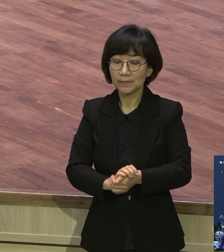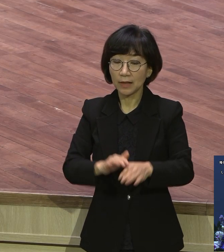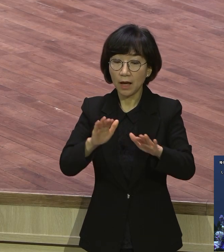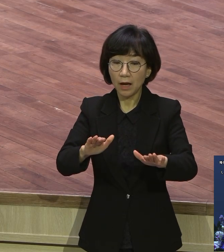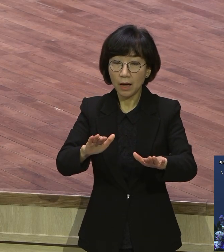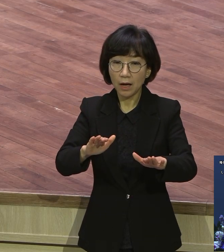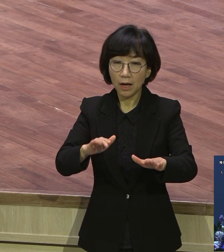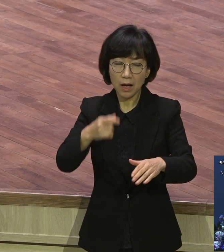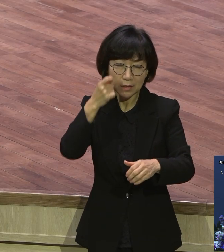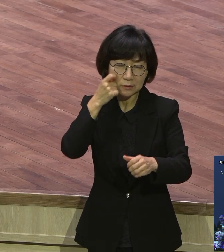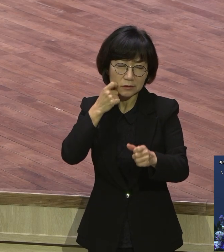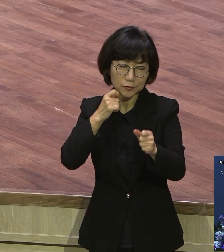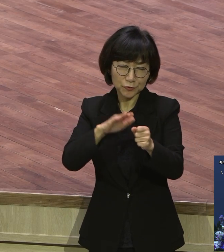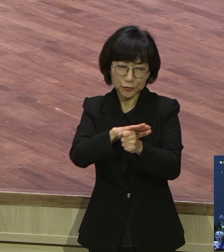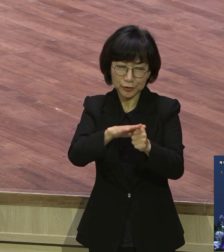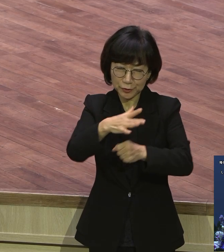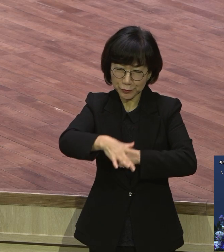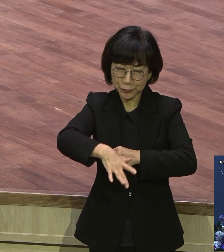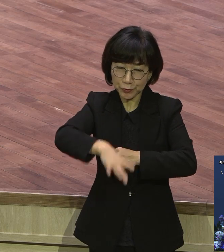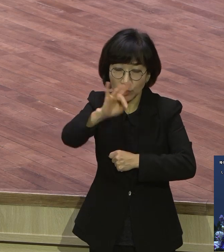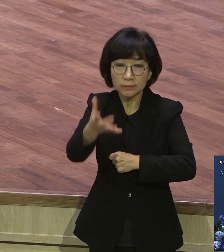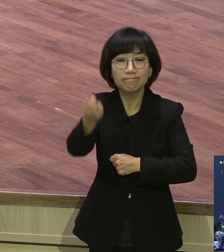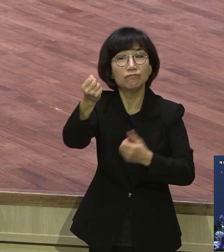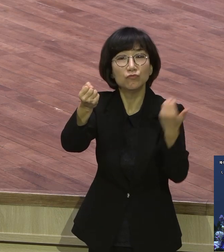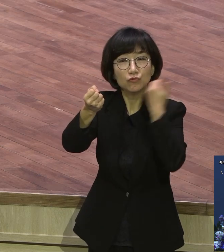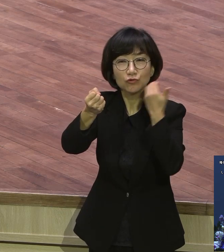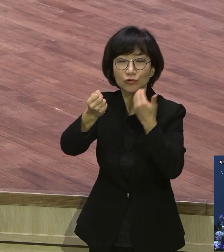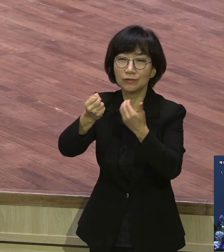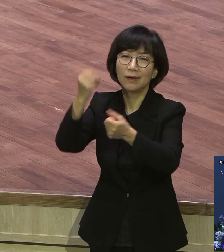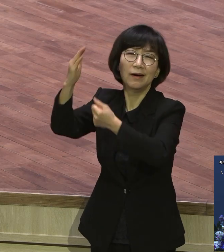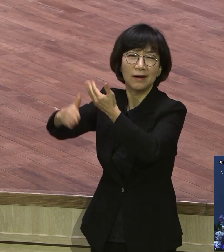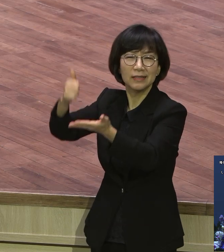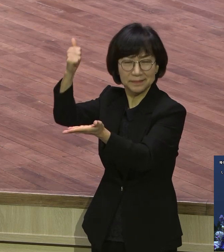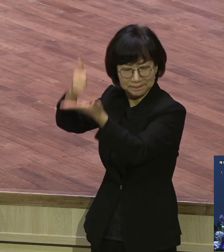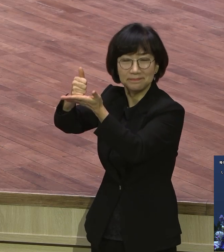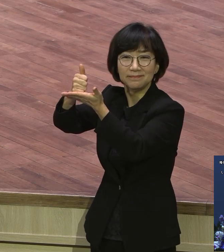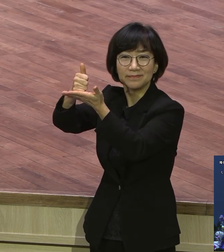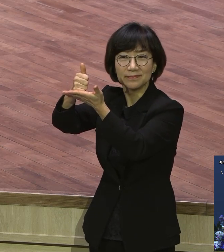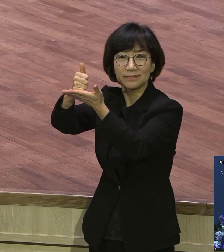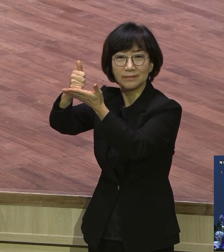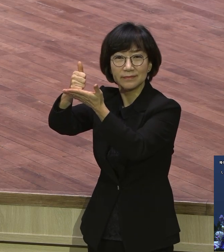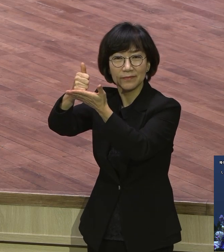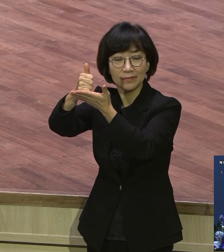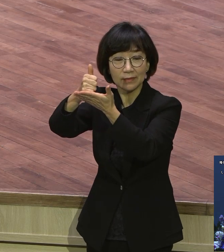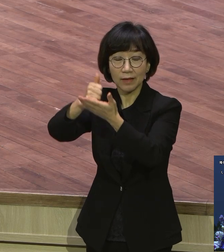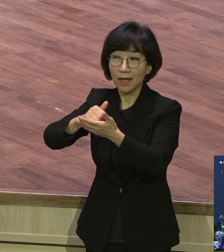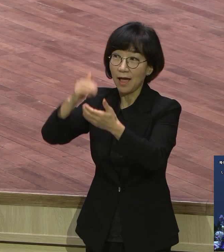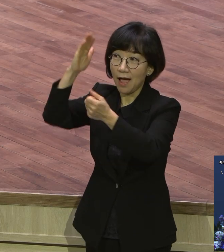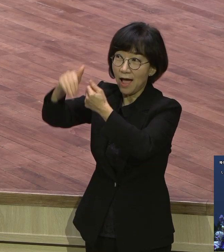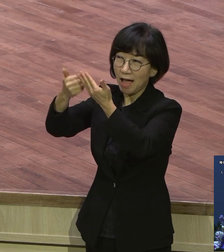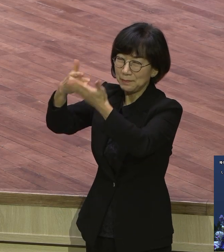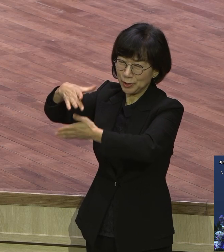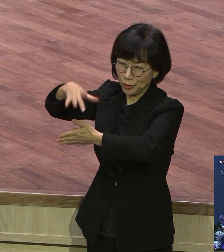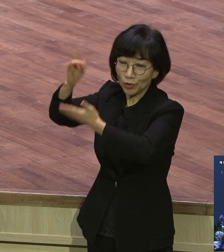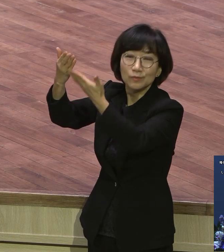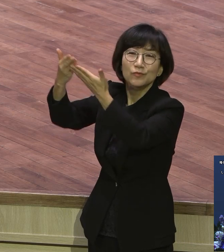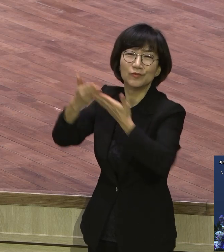근원인 하나님이시기 때문에 그래요 극률의 근원이 하나님이에요 하나님부터 나오는 극률